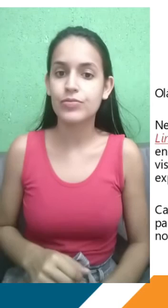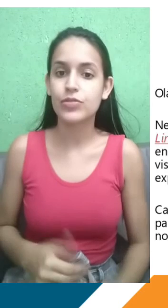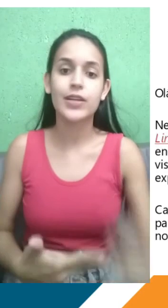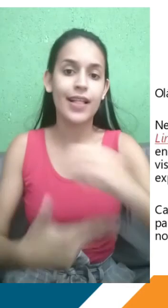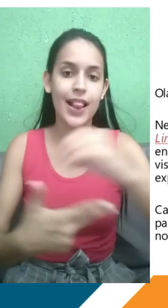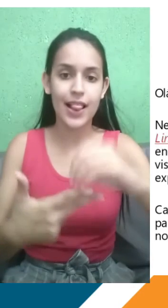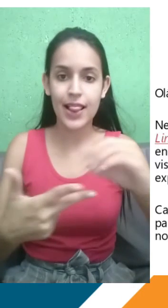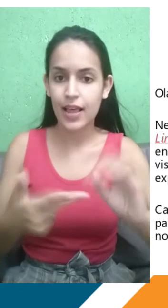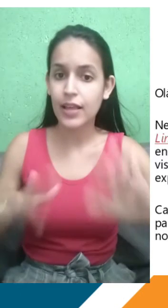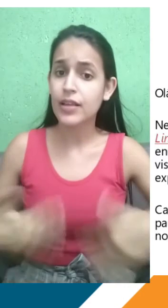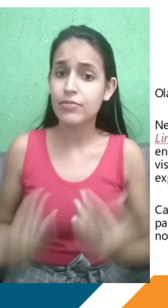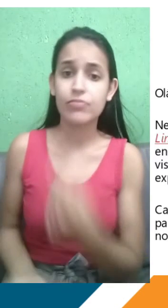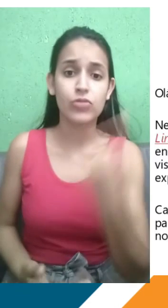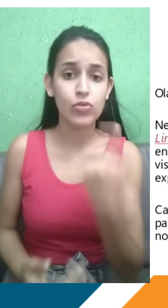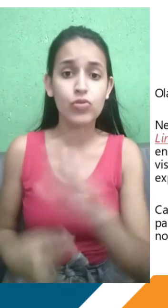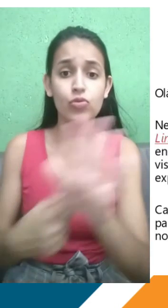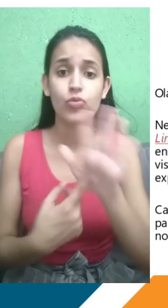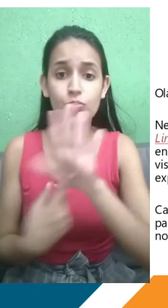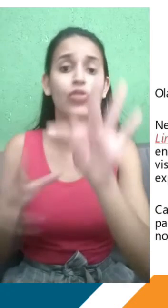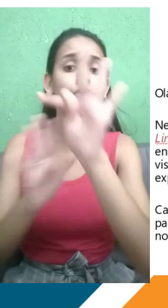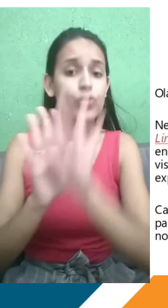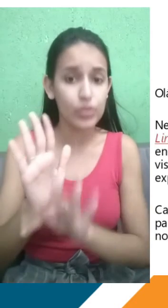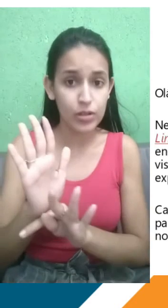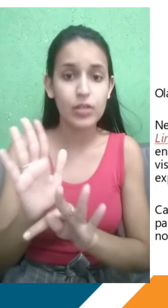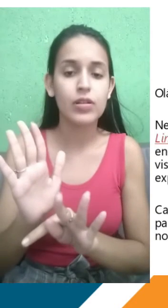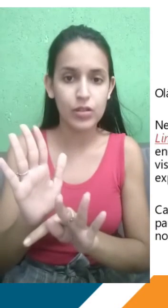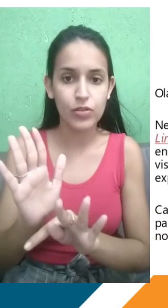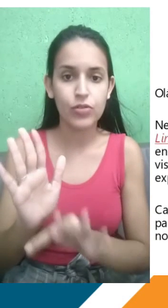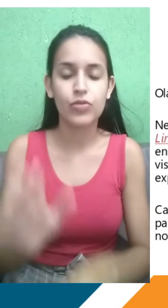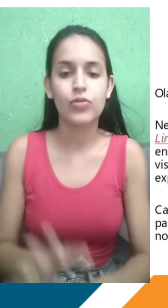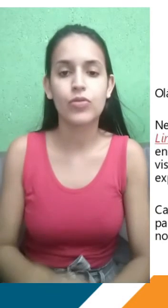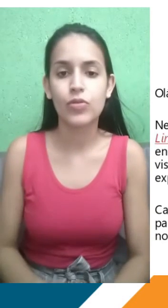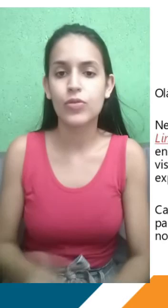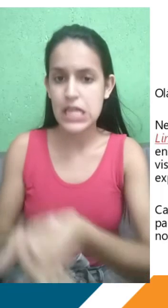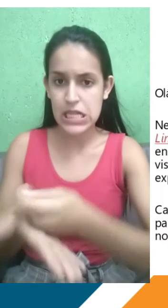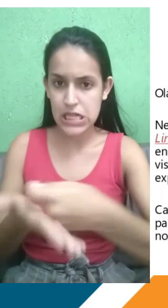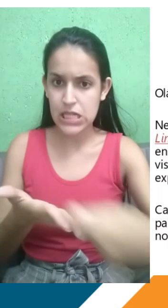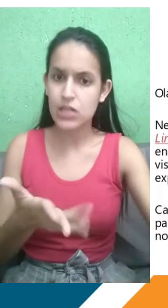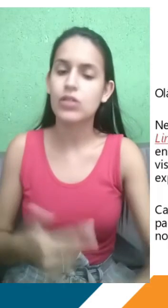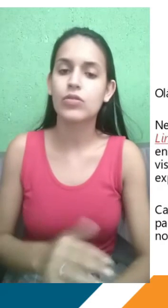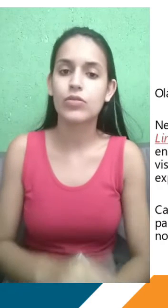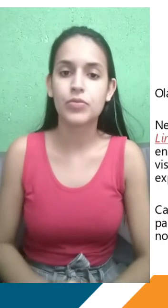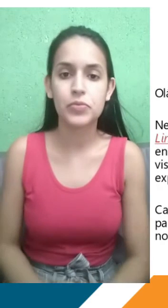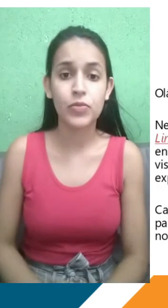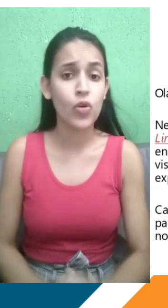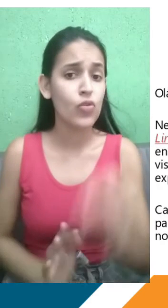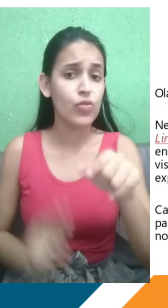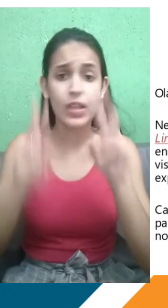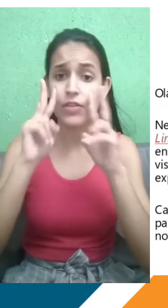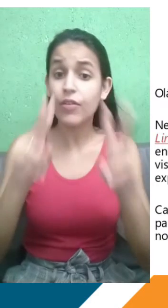a questão e as opções de resposta, enquanto explicamos seu respectivo gabarito. Caso queira resolver a questão antes de ter